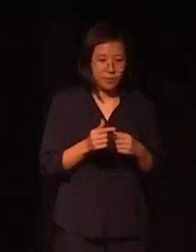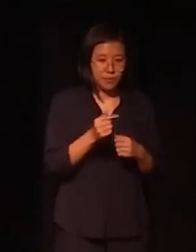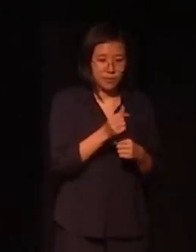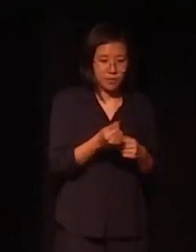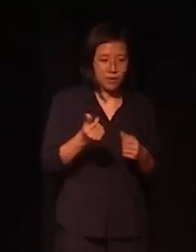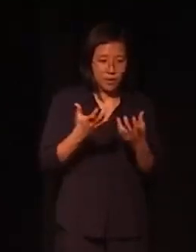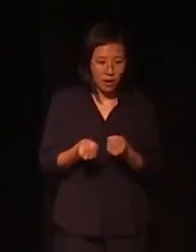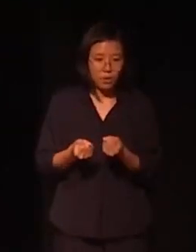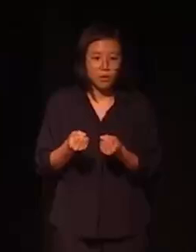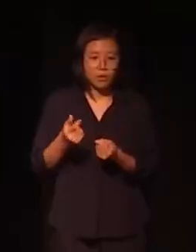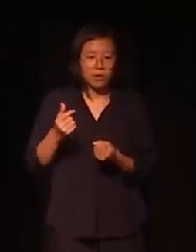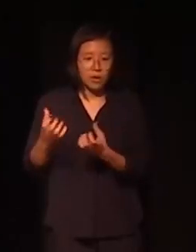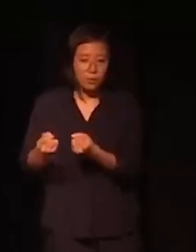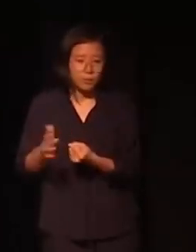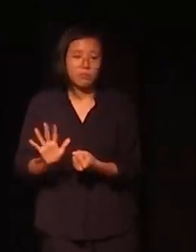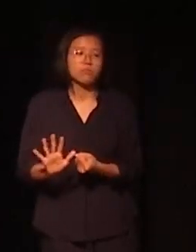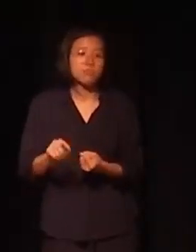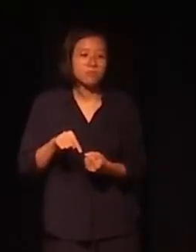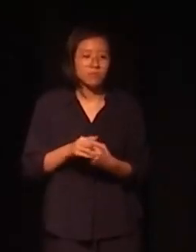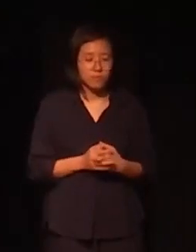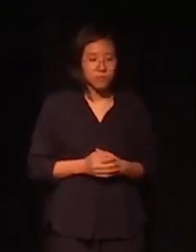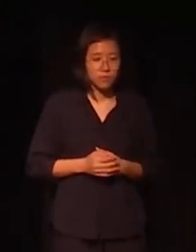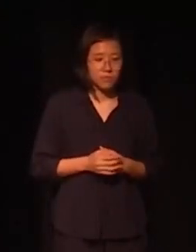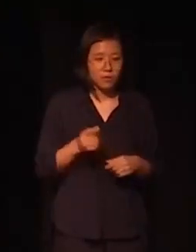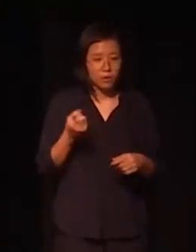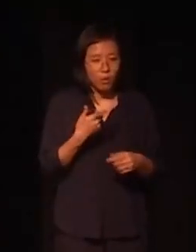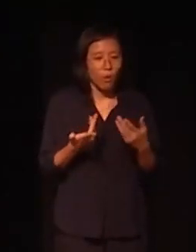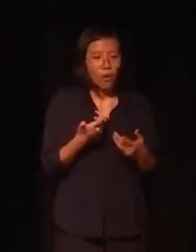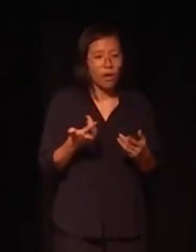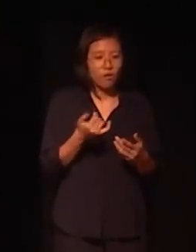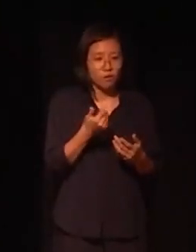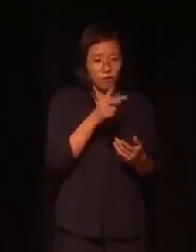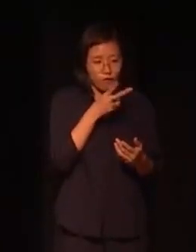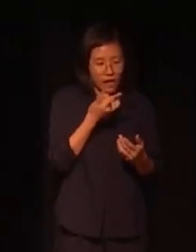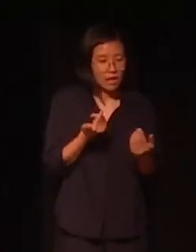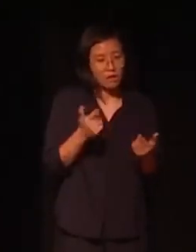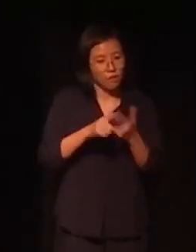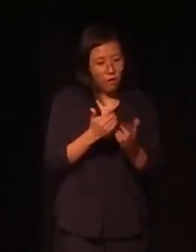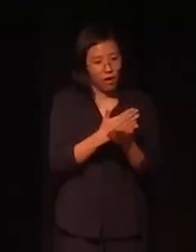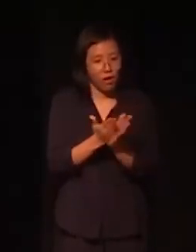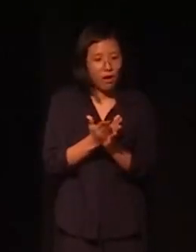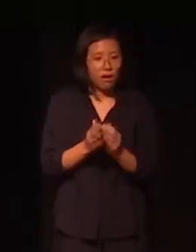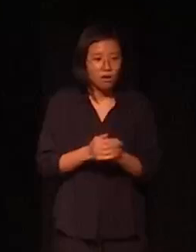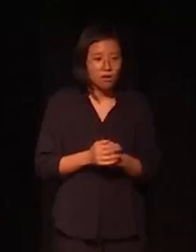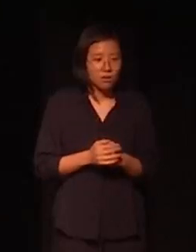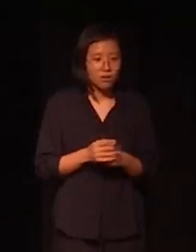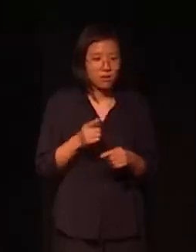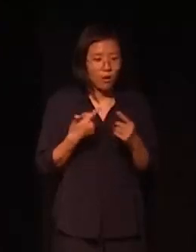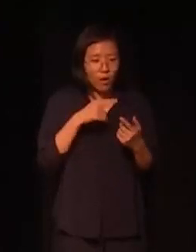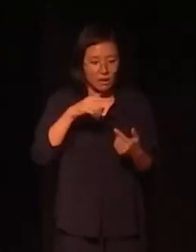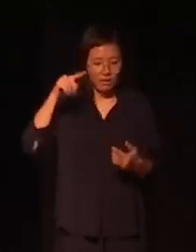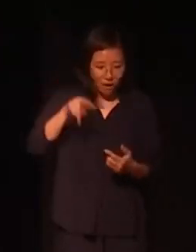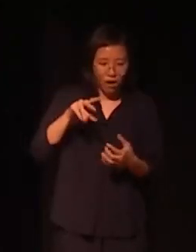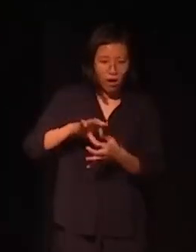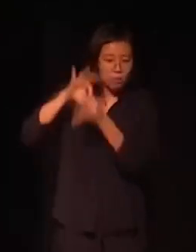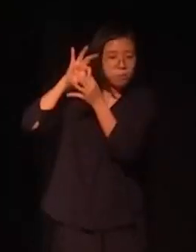use multiple translations, say the word 真 can be translated differently in different contexts, and we have to